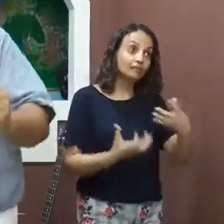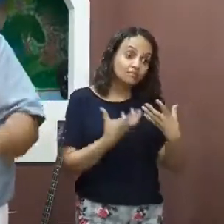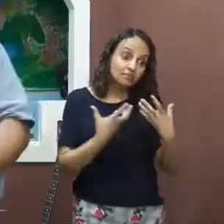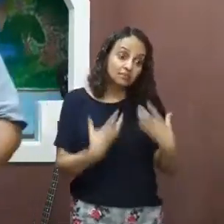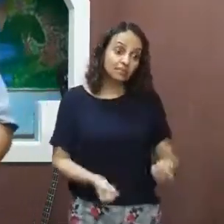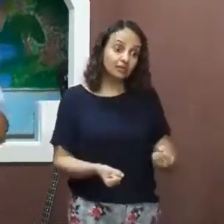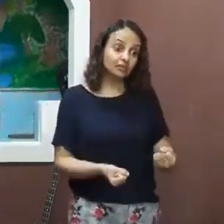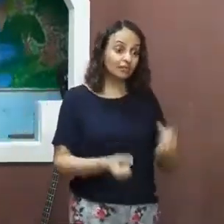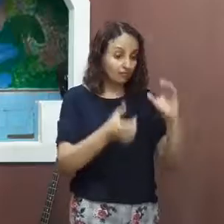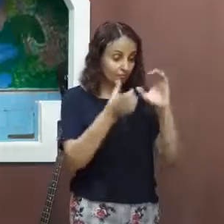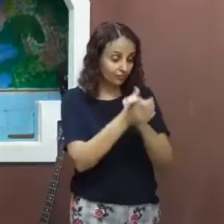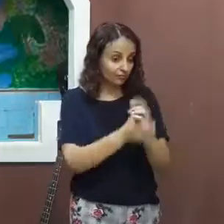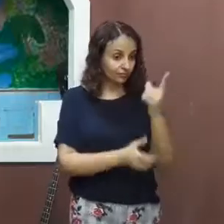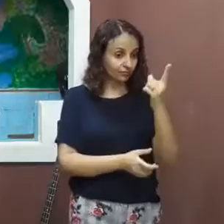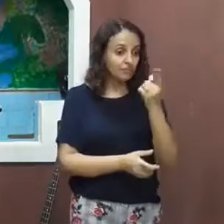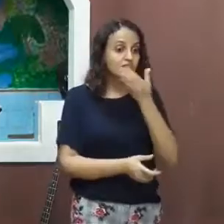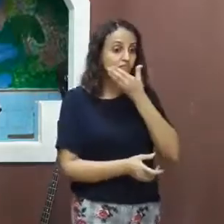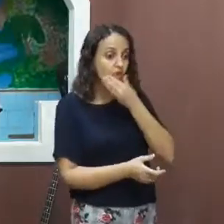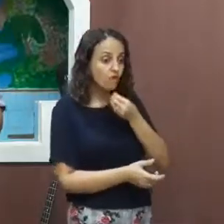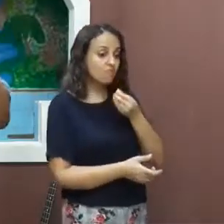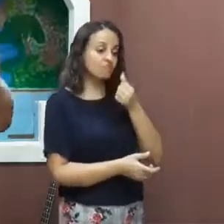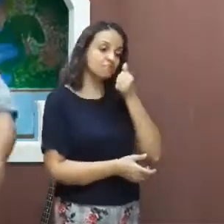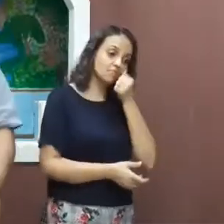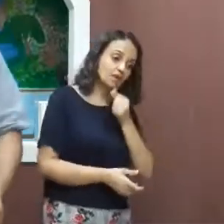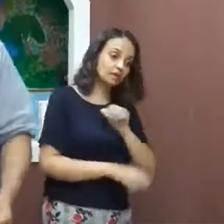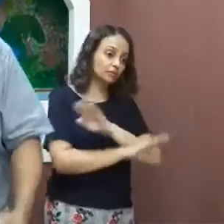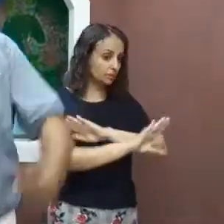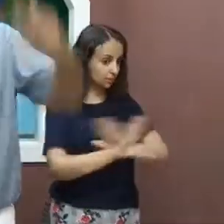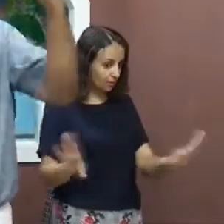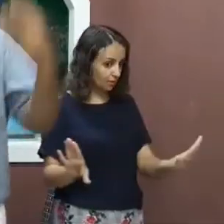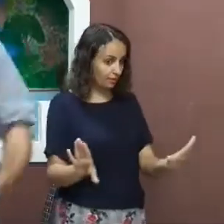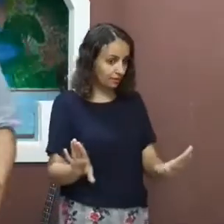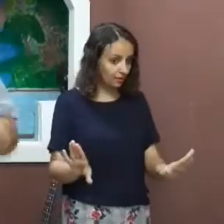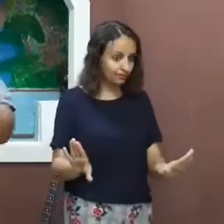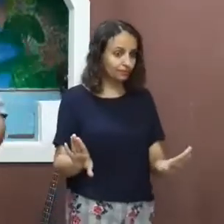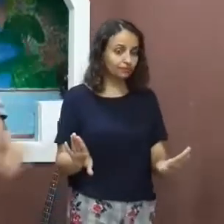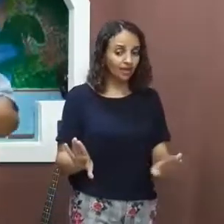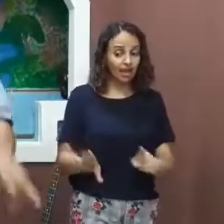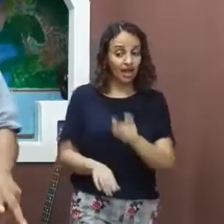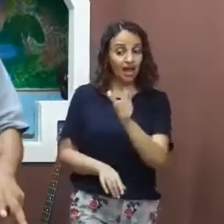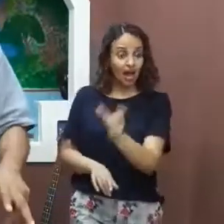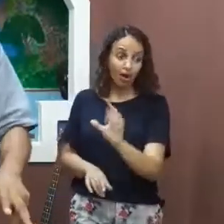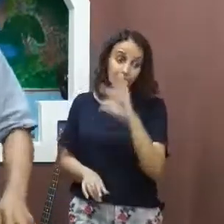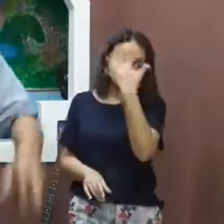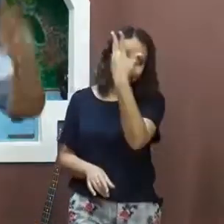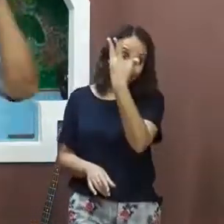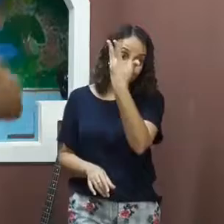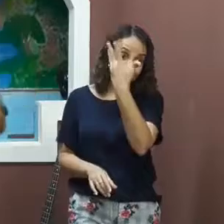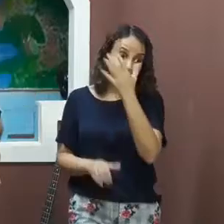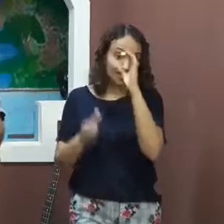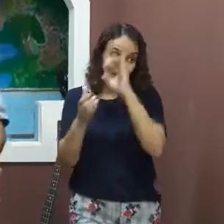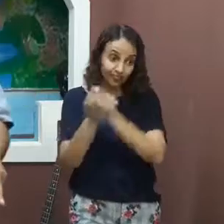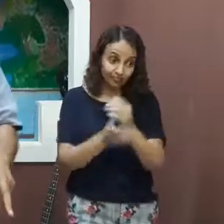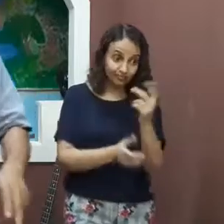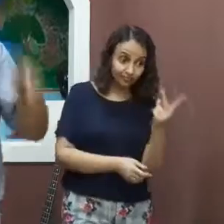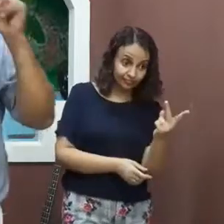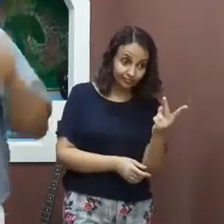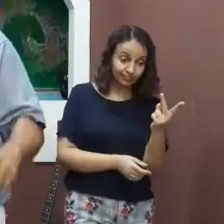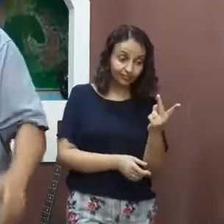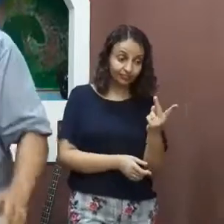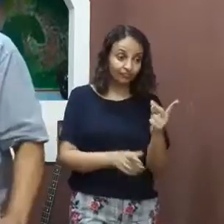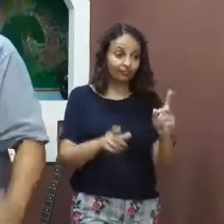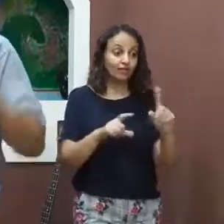relacionamento monogâmico, um homem e uma mulher. Mas aqui aconteceu que havia um propósito, não dos 2 casamentos, do casamento com 2